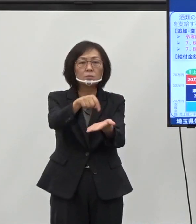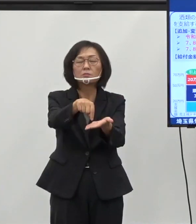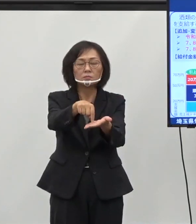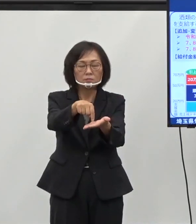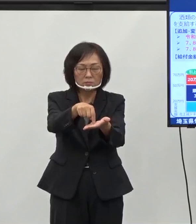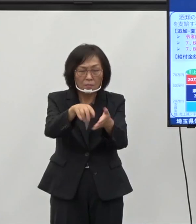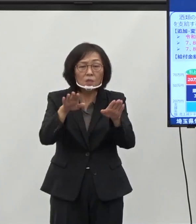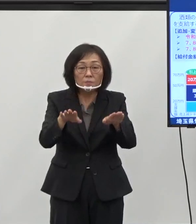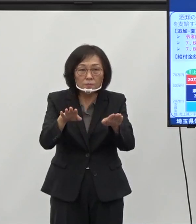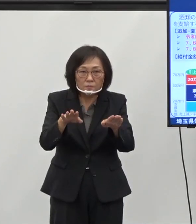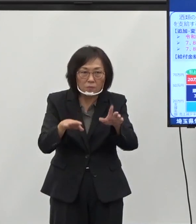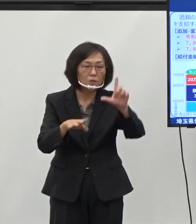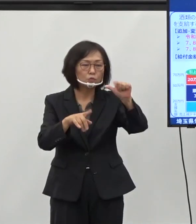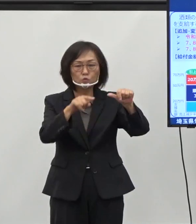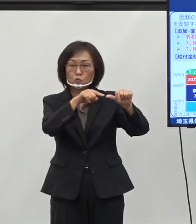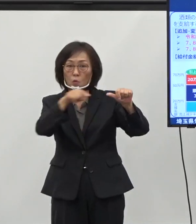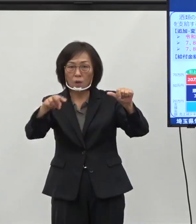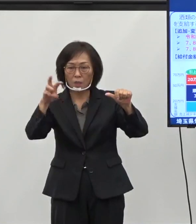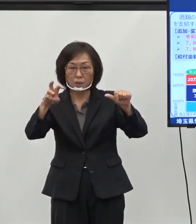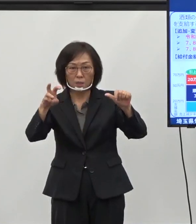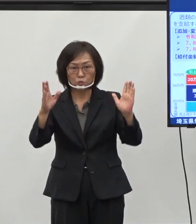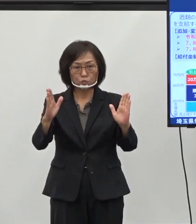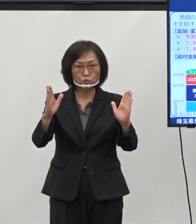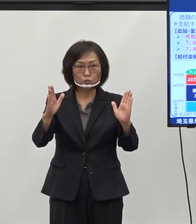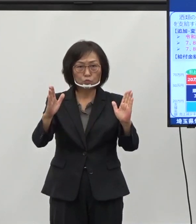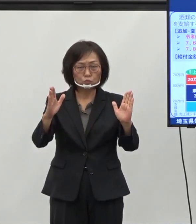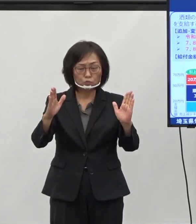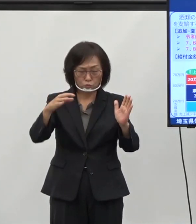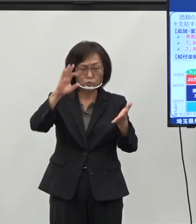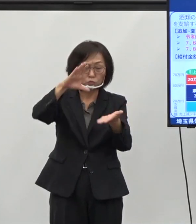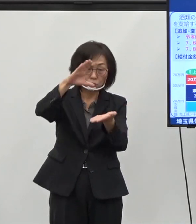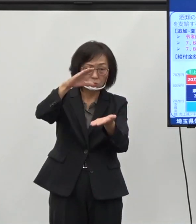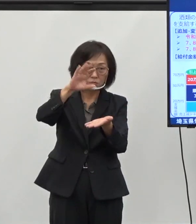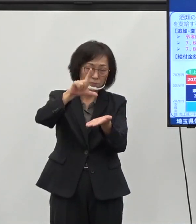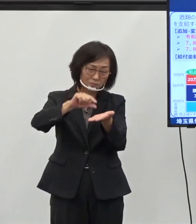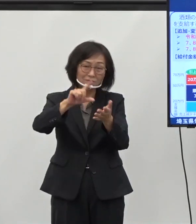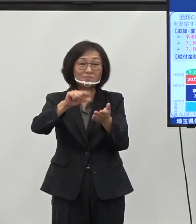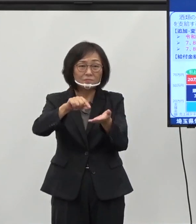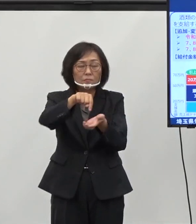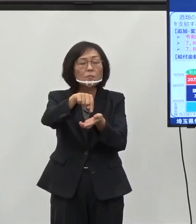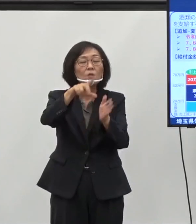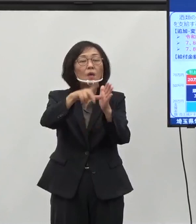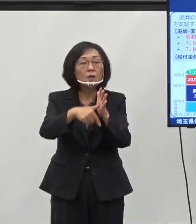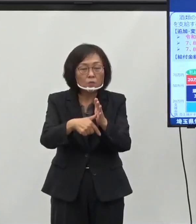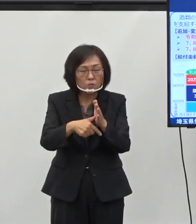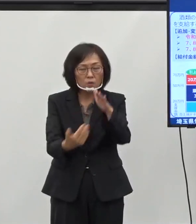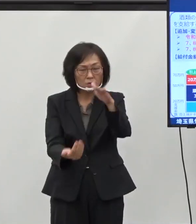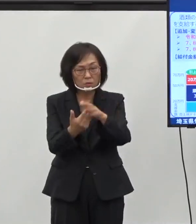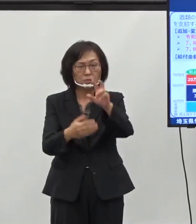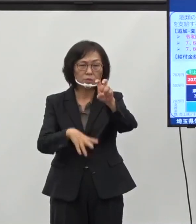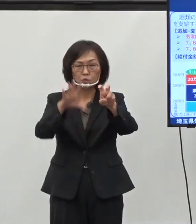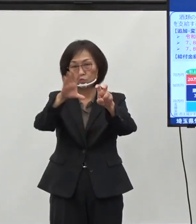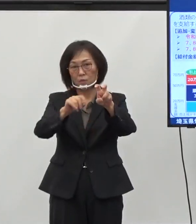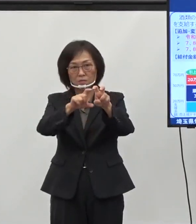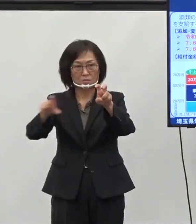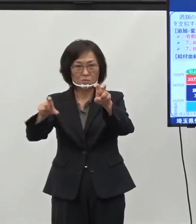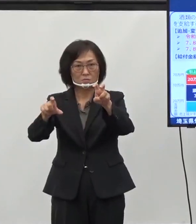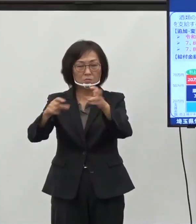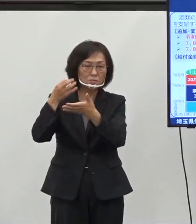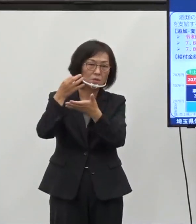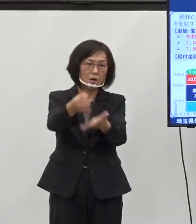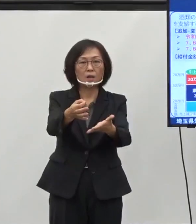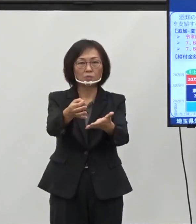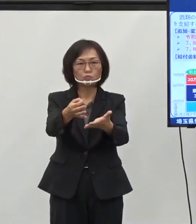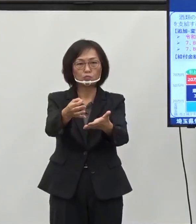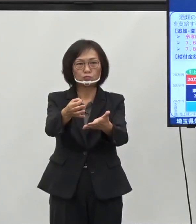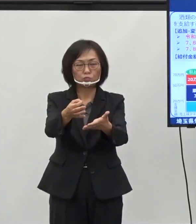満の方についても、給付要件を緩和し、20万円を上限に協力する支援金を支給する形